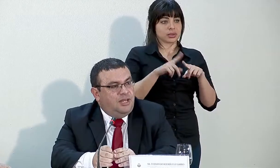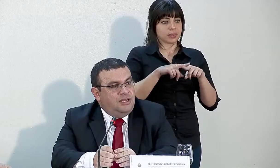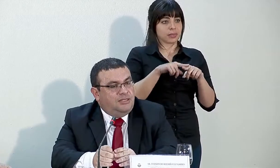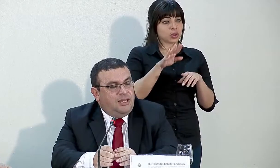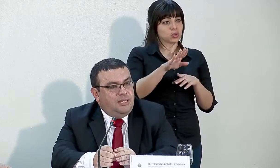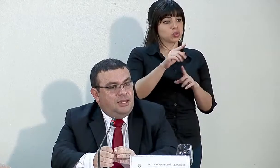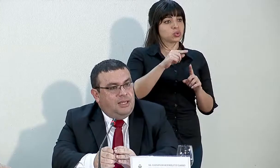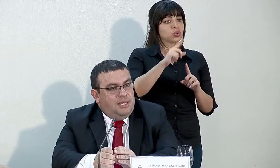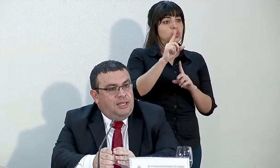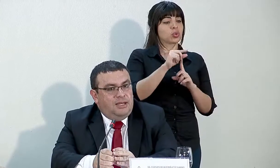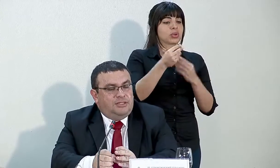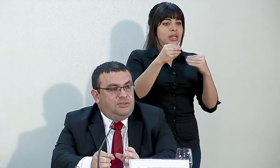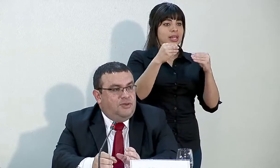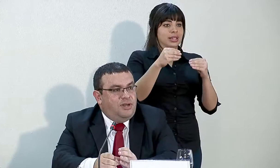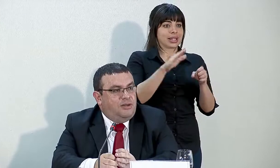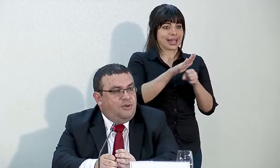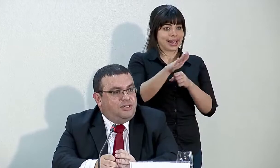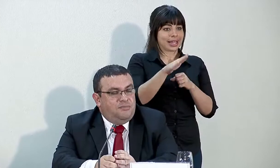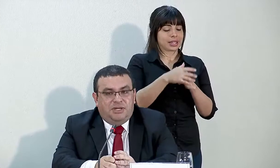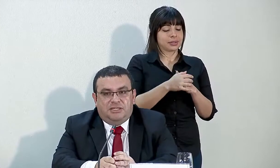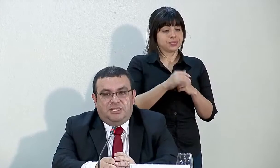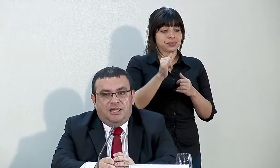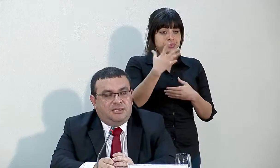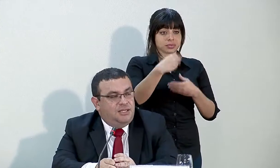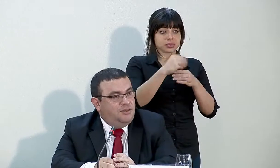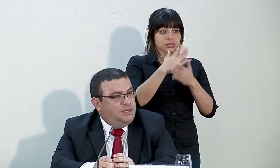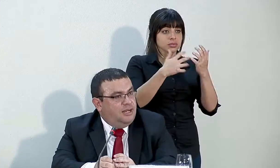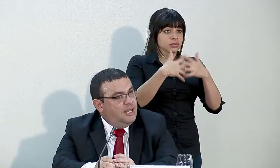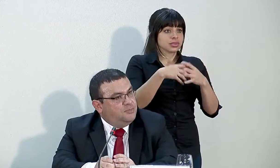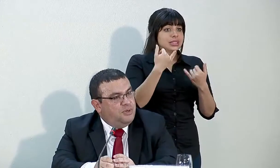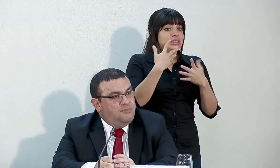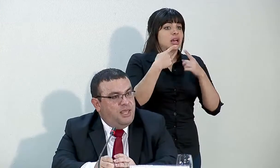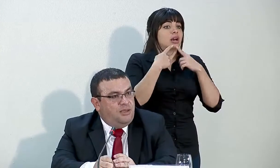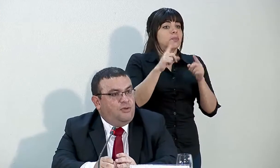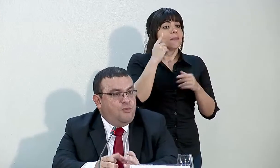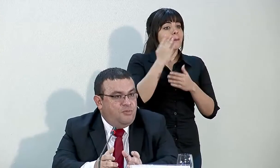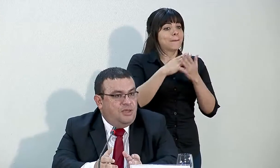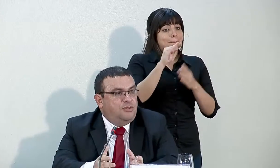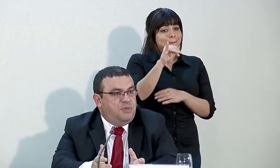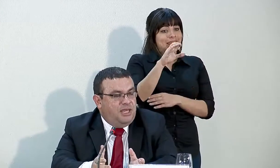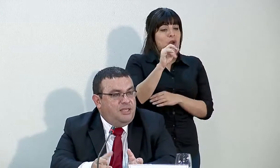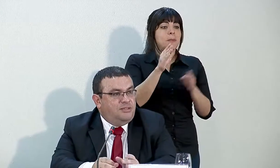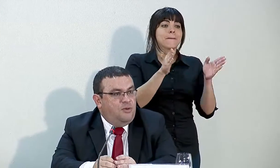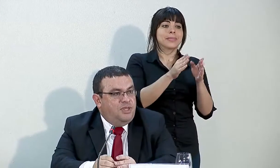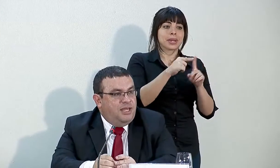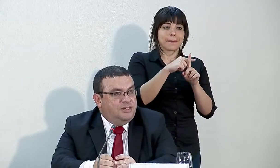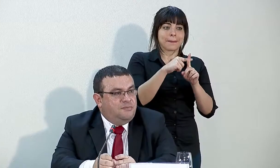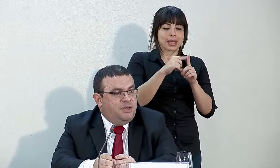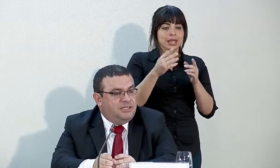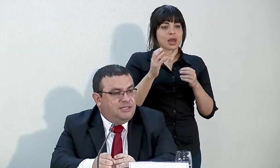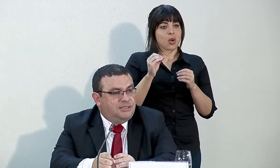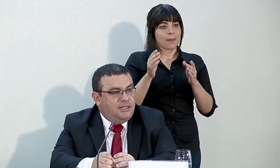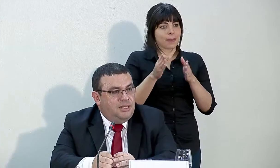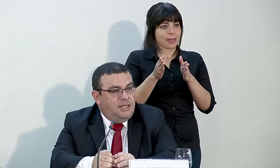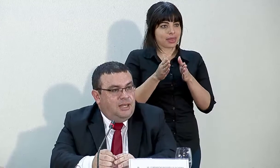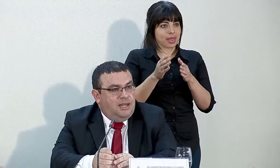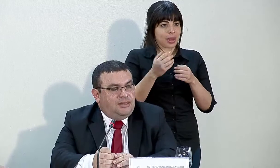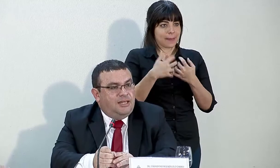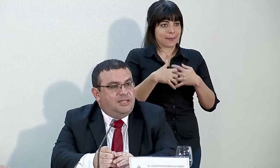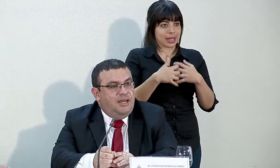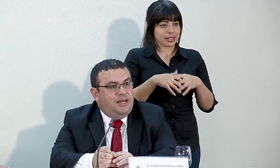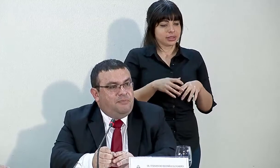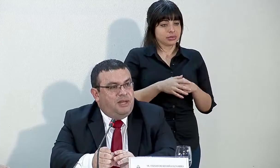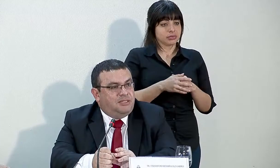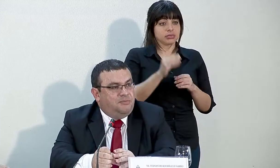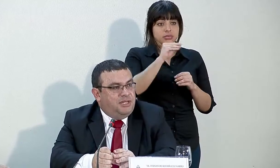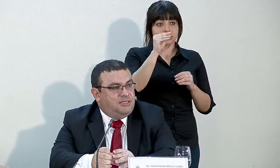su renta neta, y en esto se van a incluir las empresas que hayan sido declaradas por el MEIC como micros, pequeñas o medianas empresas. La